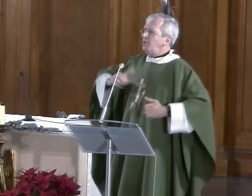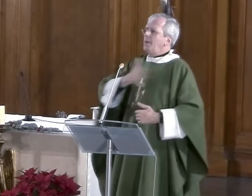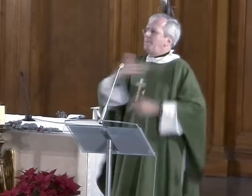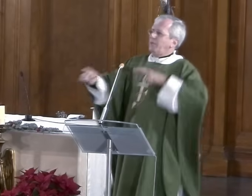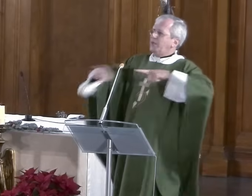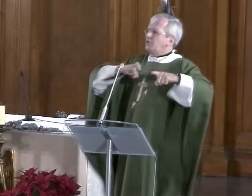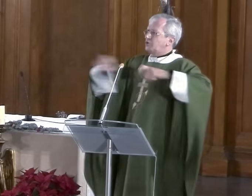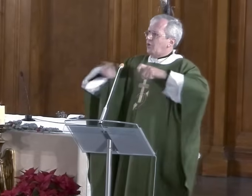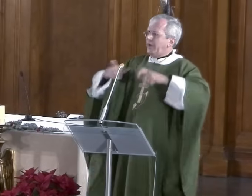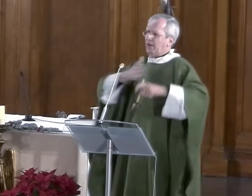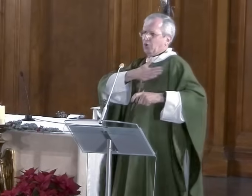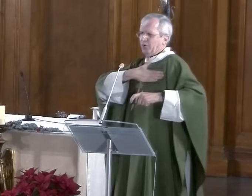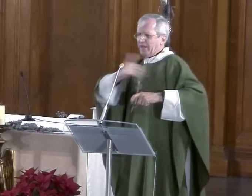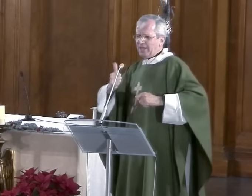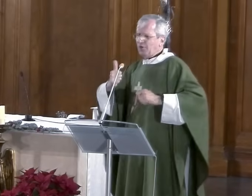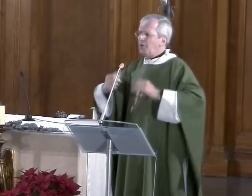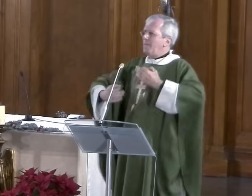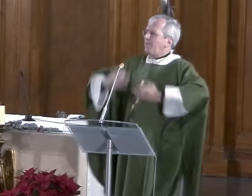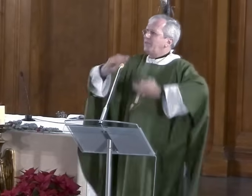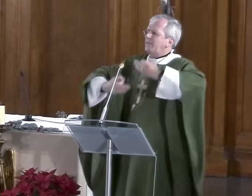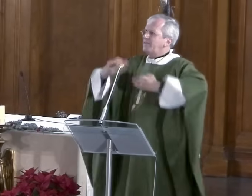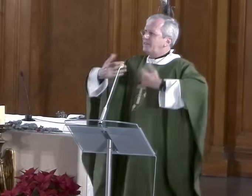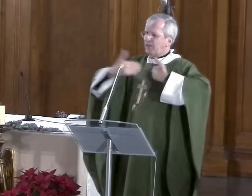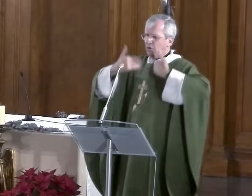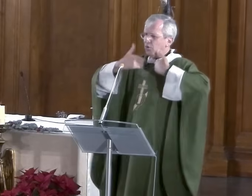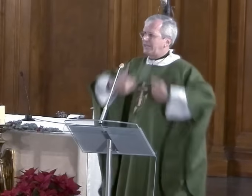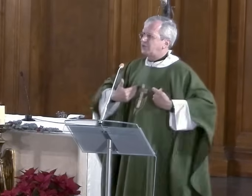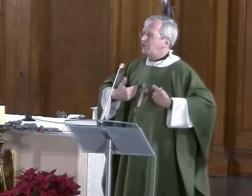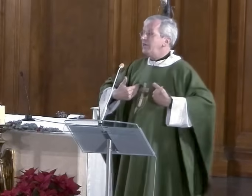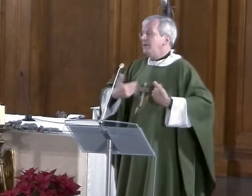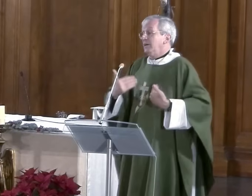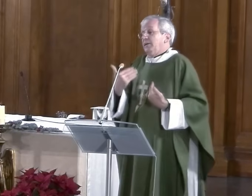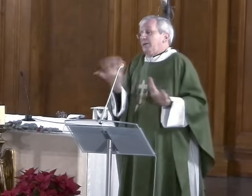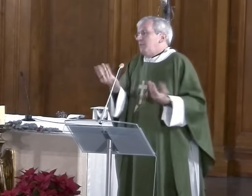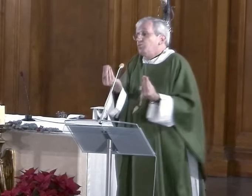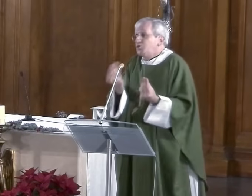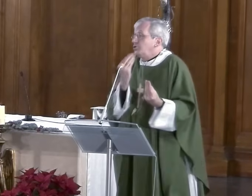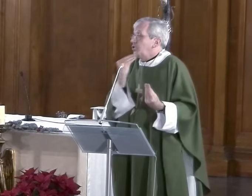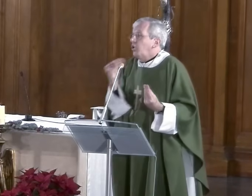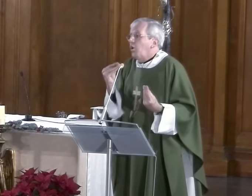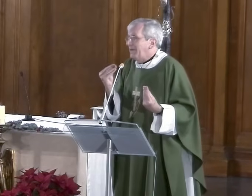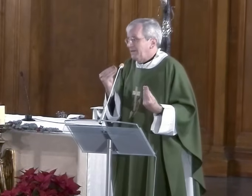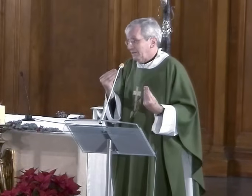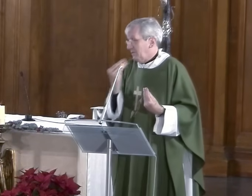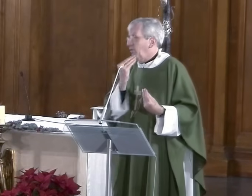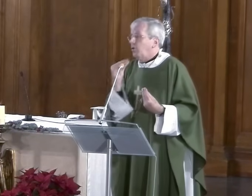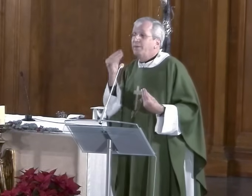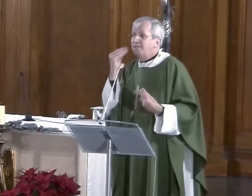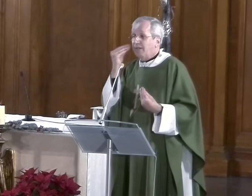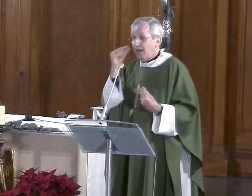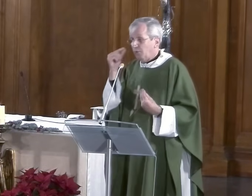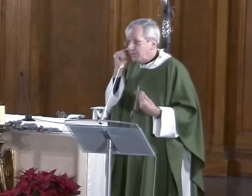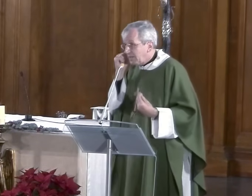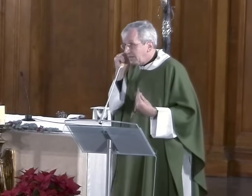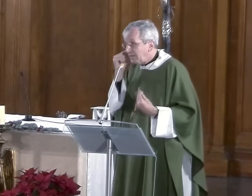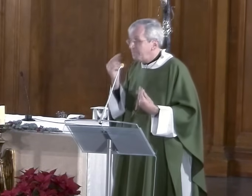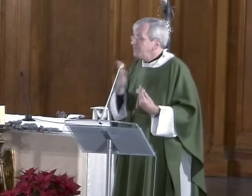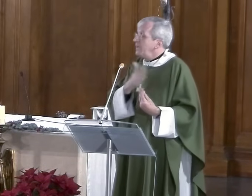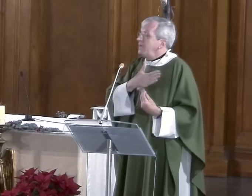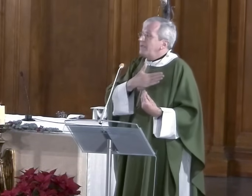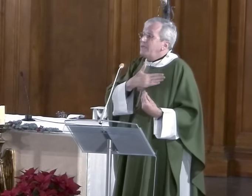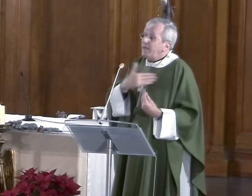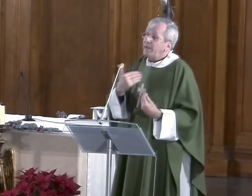autónomo, poder yo escoger lo que quiero, poder decidir lo que soy. Y muchos jóvenes, jóvenes